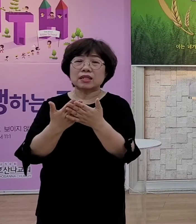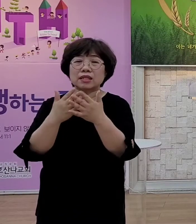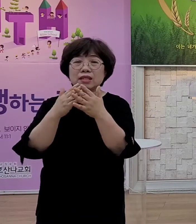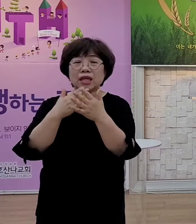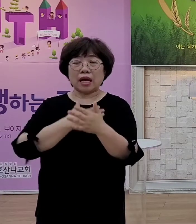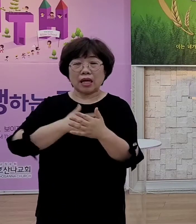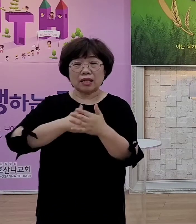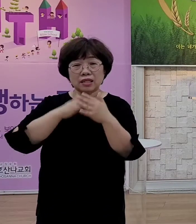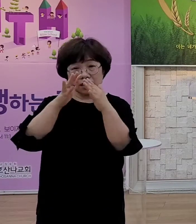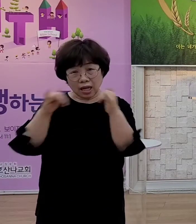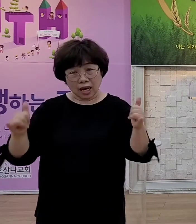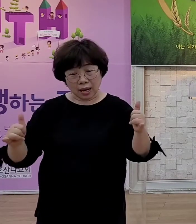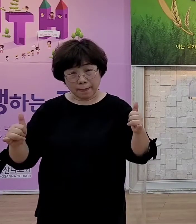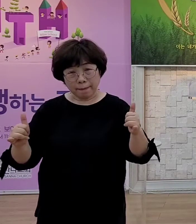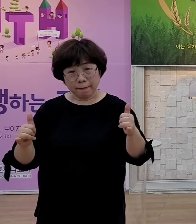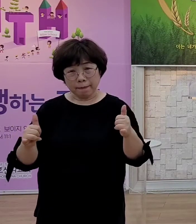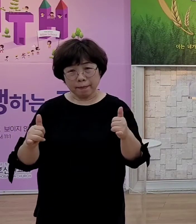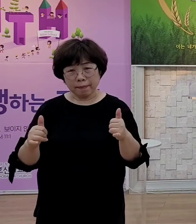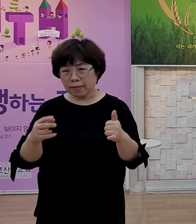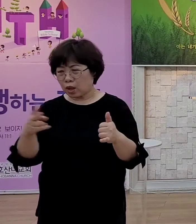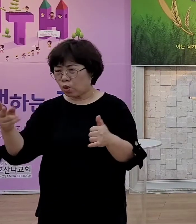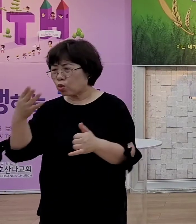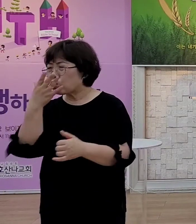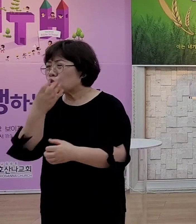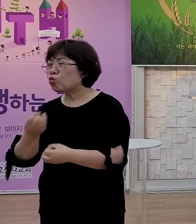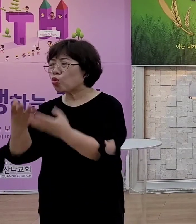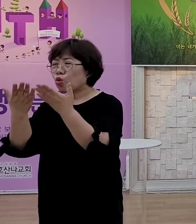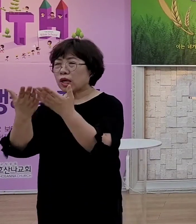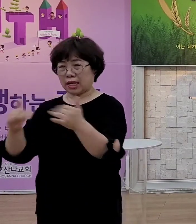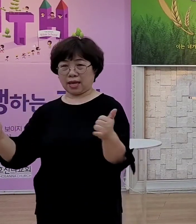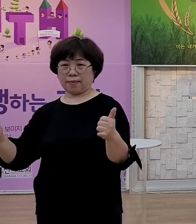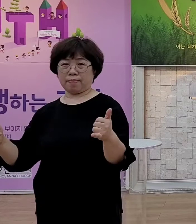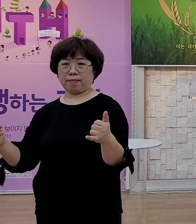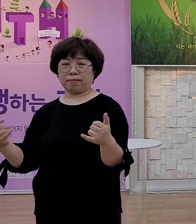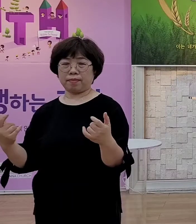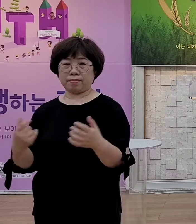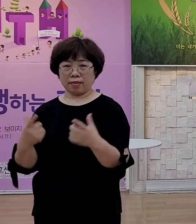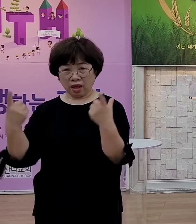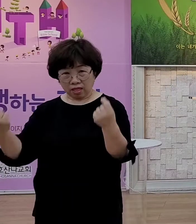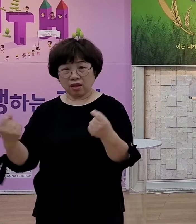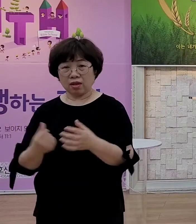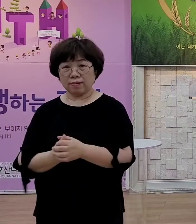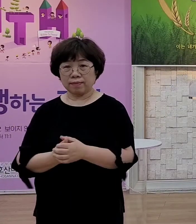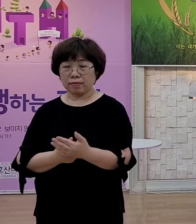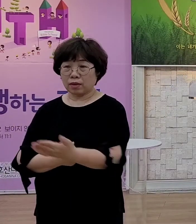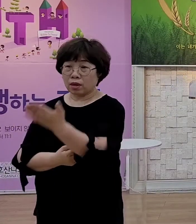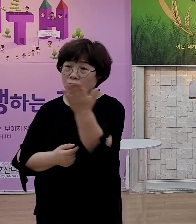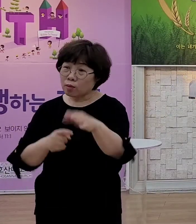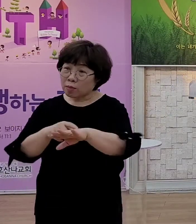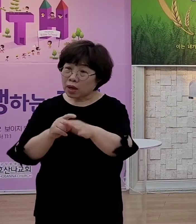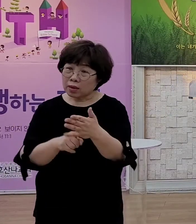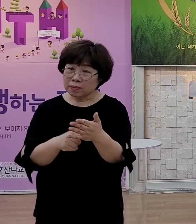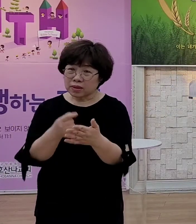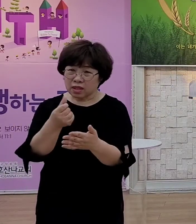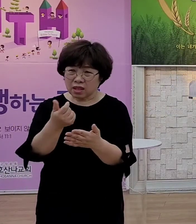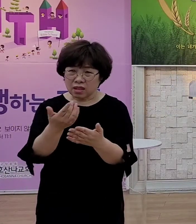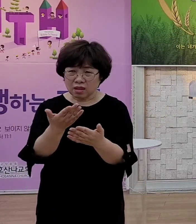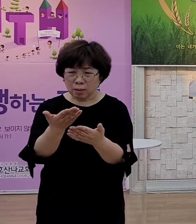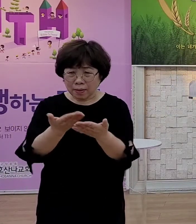자는 여러분 그게 축복이라는 사실이에요. 여러분 마음은 어떠세요? 작은 것